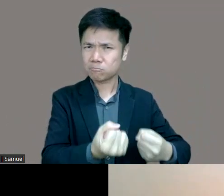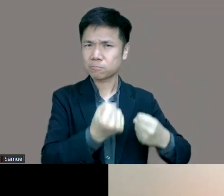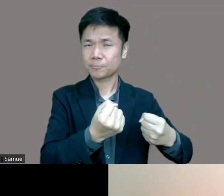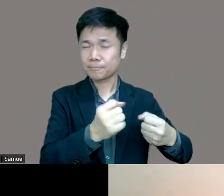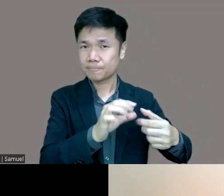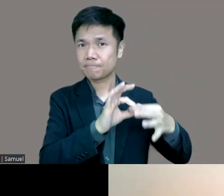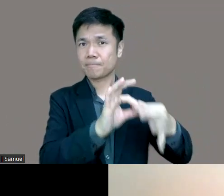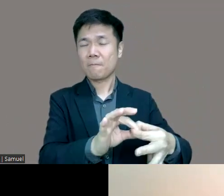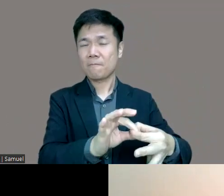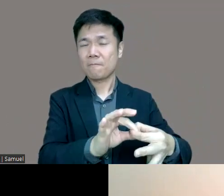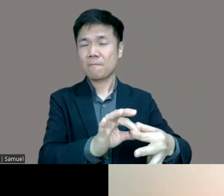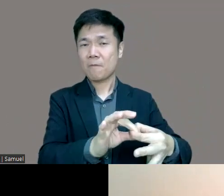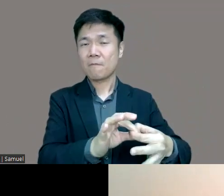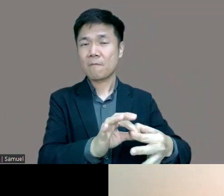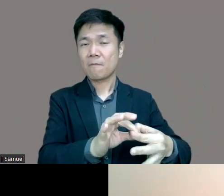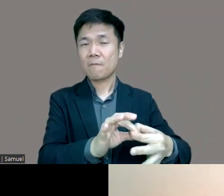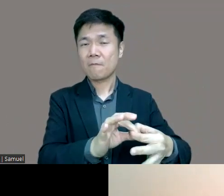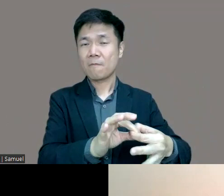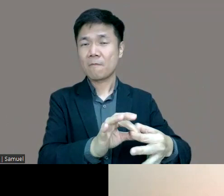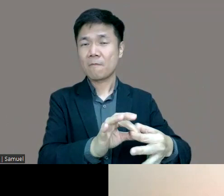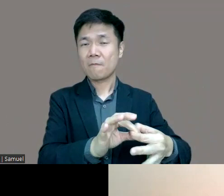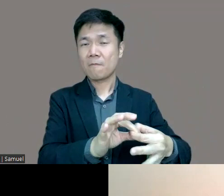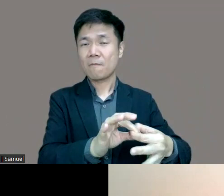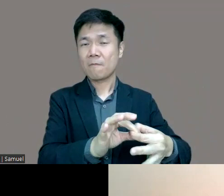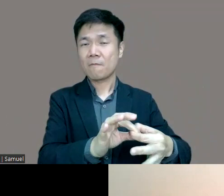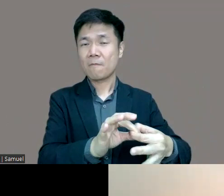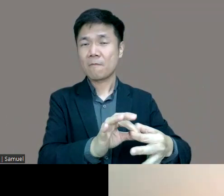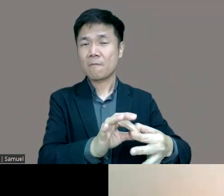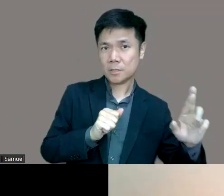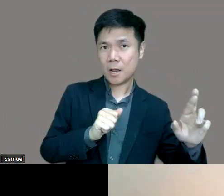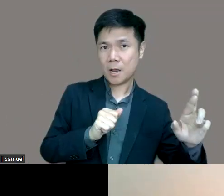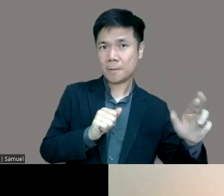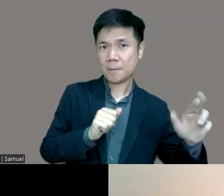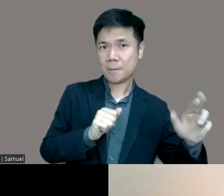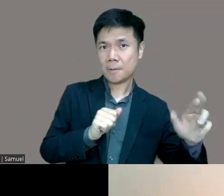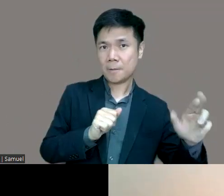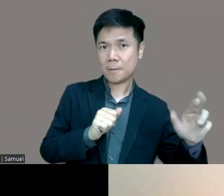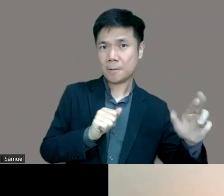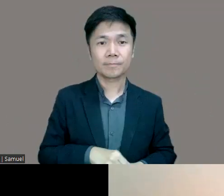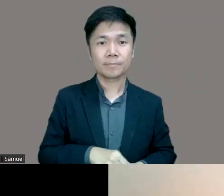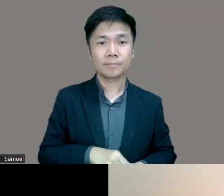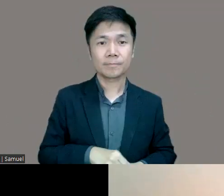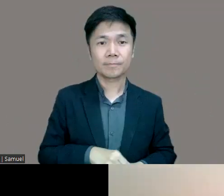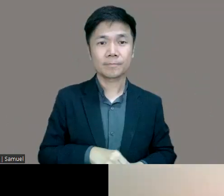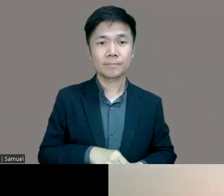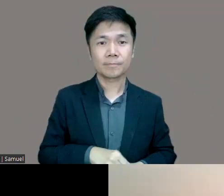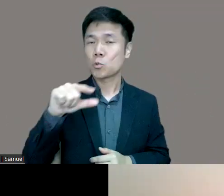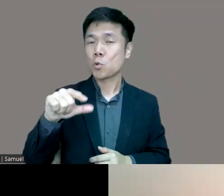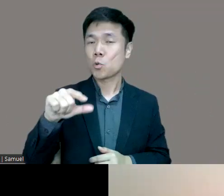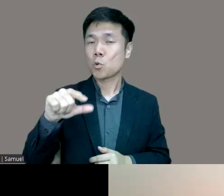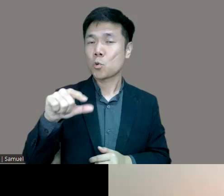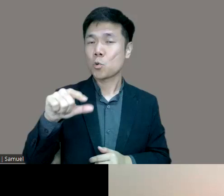nous aurons au moins 2 ans de collaboration avec l'UNHCR et que